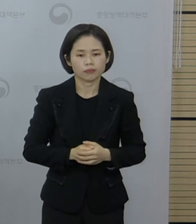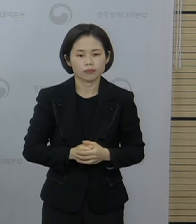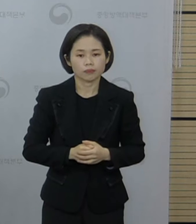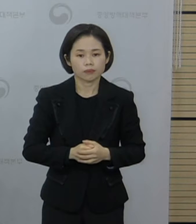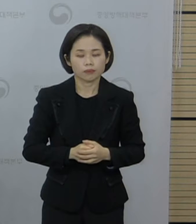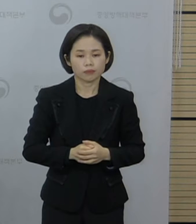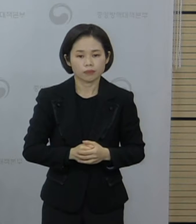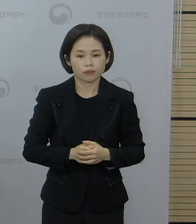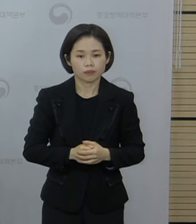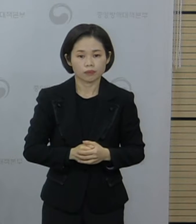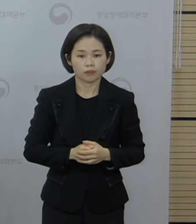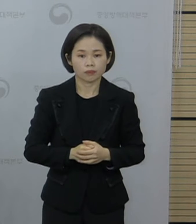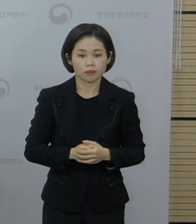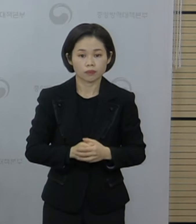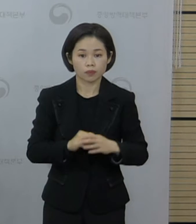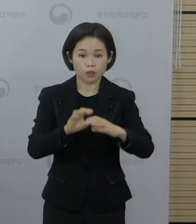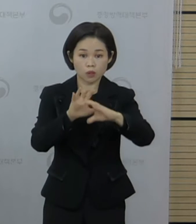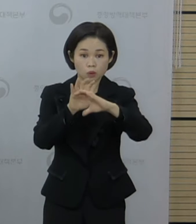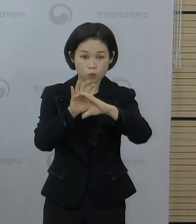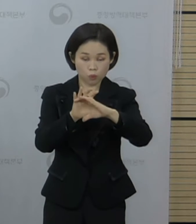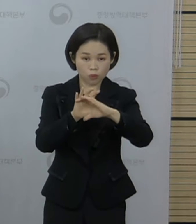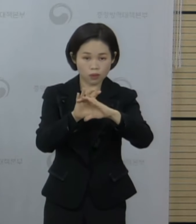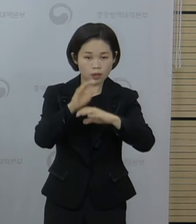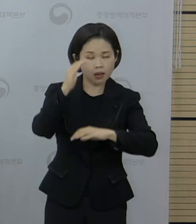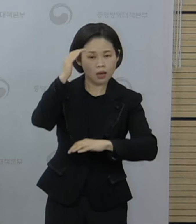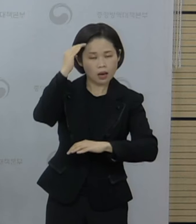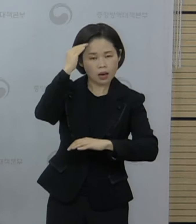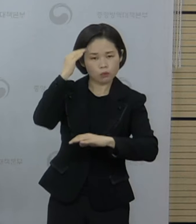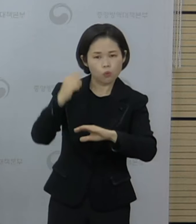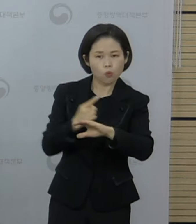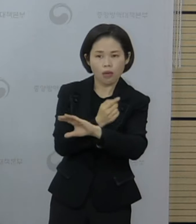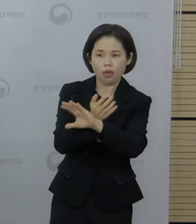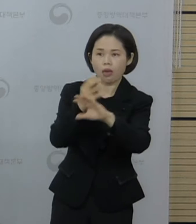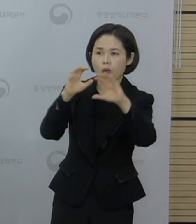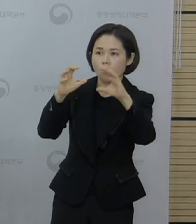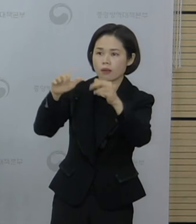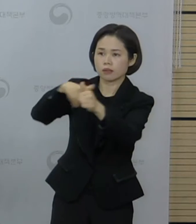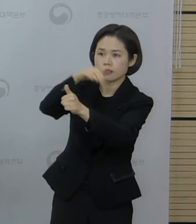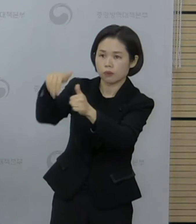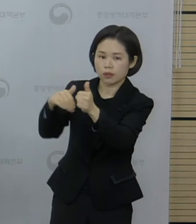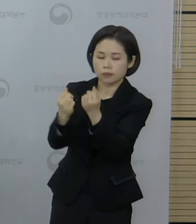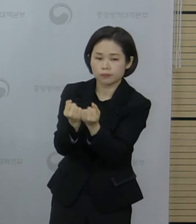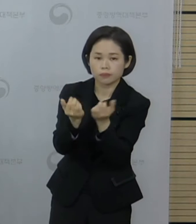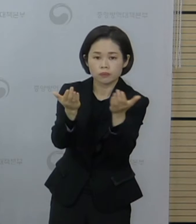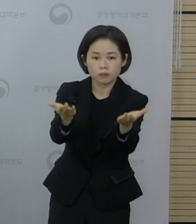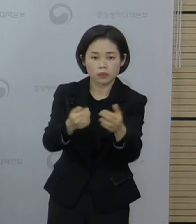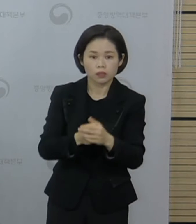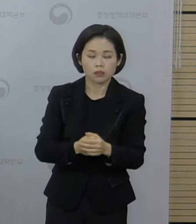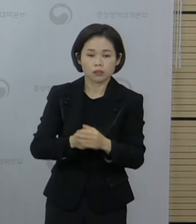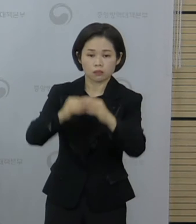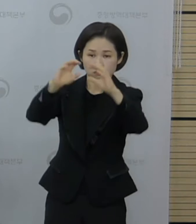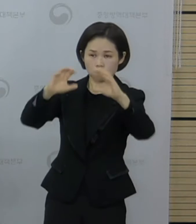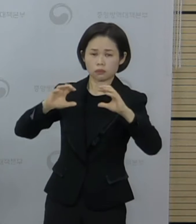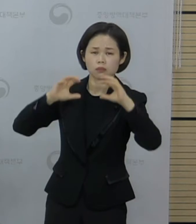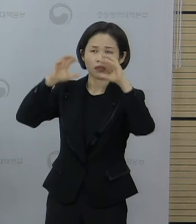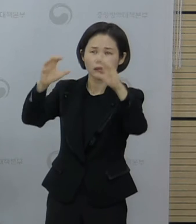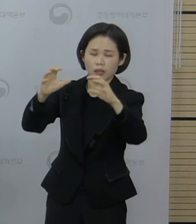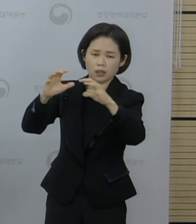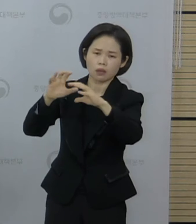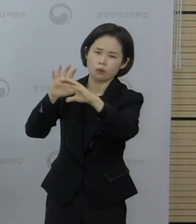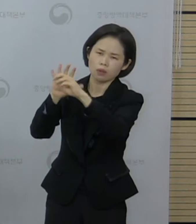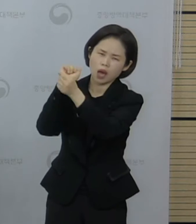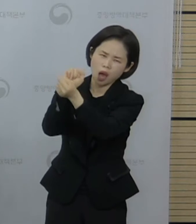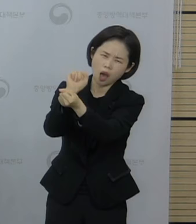잠시 코로나 일고의 국외 발생 동향을 말씀을 드리면 전 세계적 유행이 지속됨에 따라